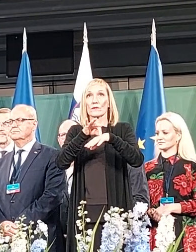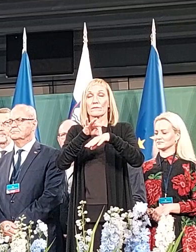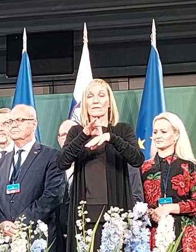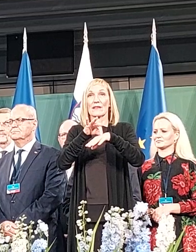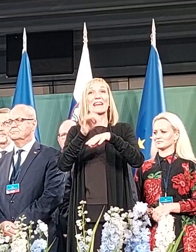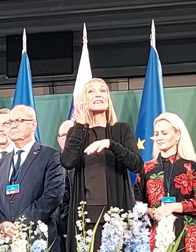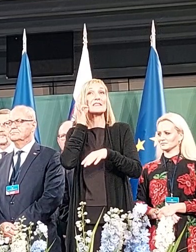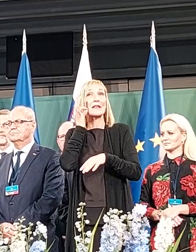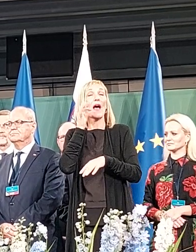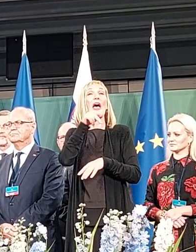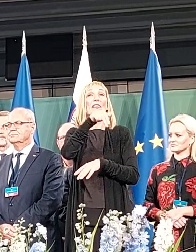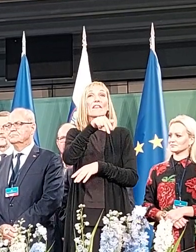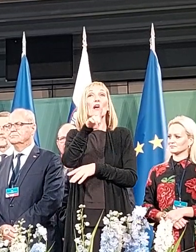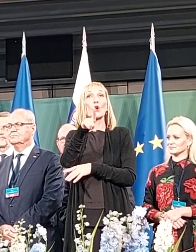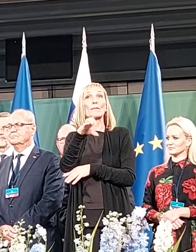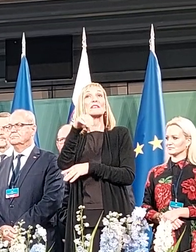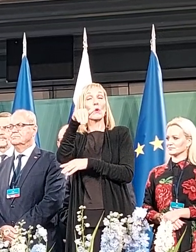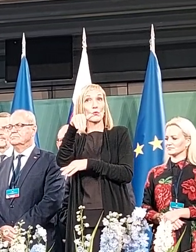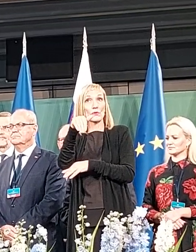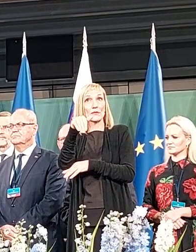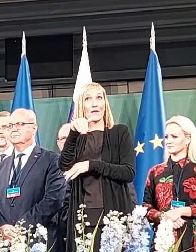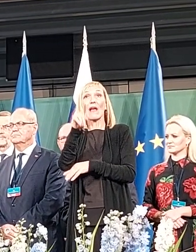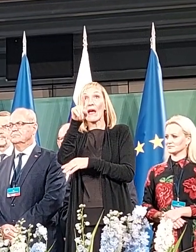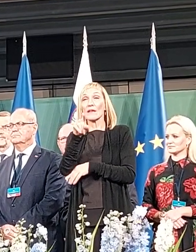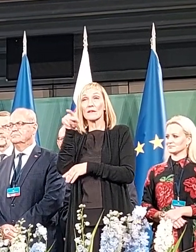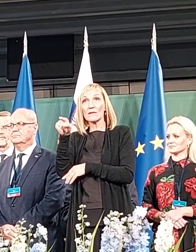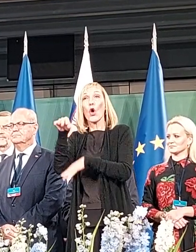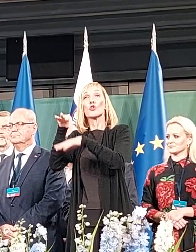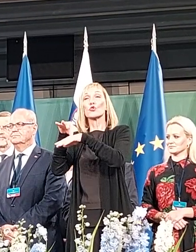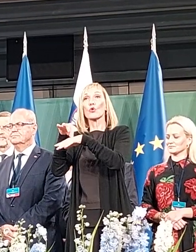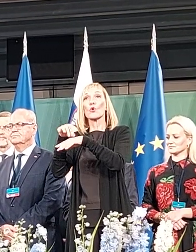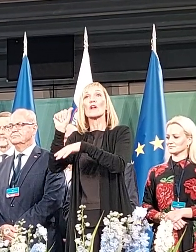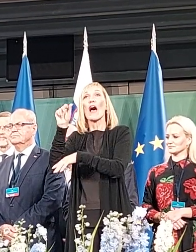Doktorici Nataši Pirc-Musar in doktorju Andreju Logarju.